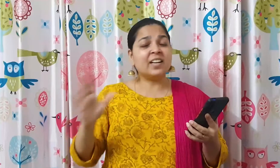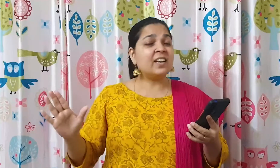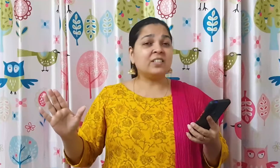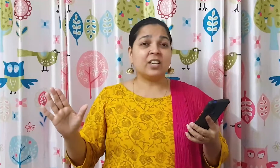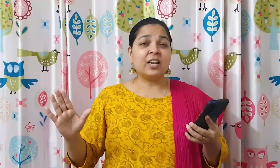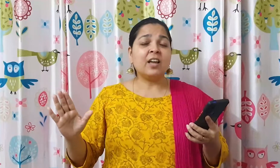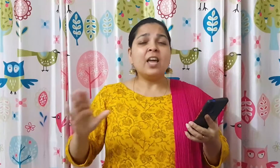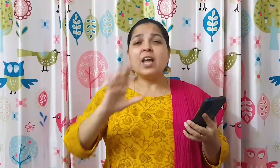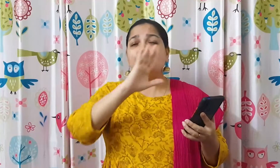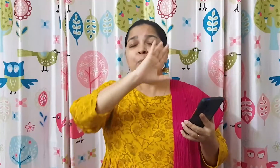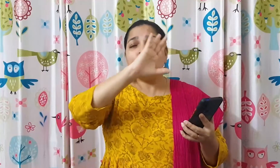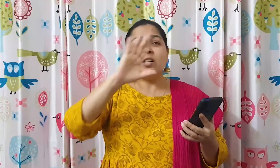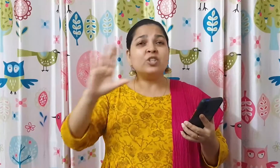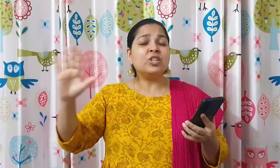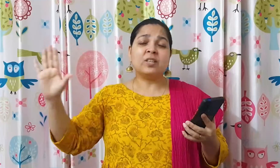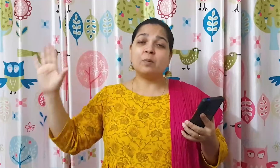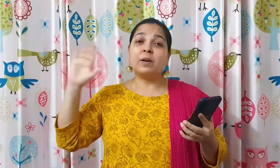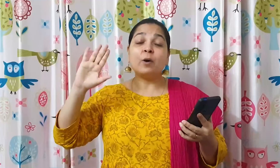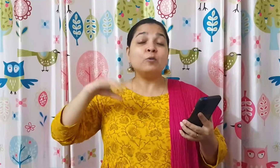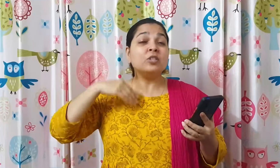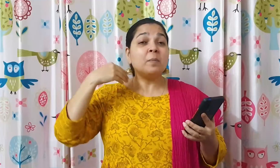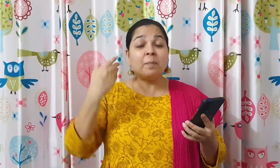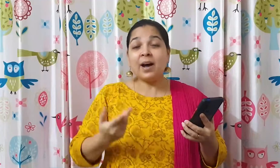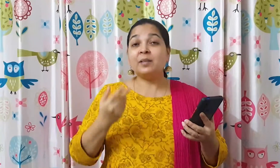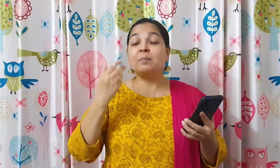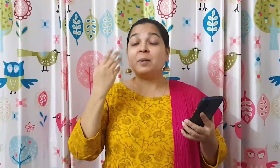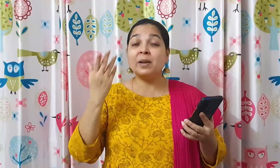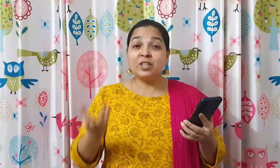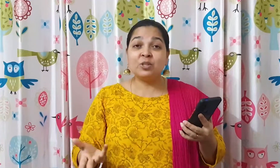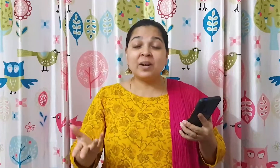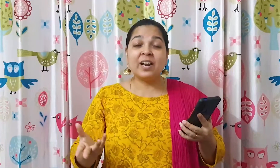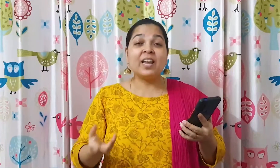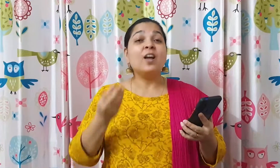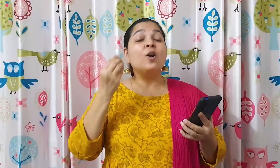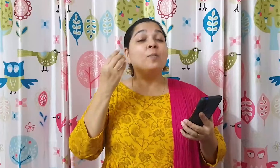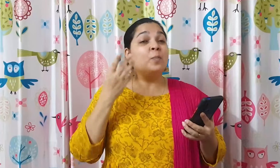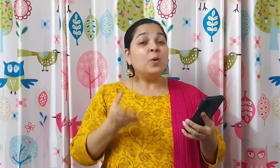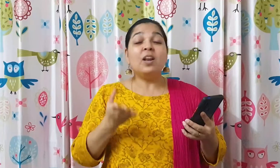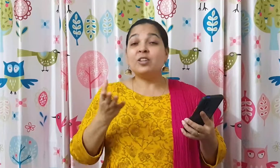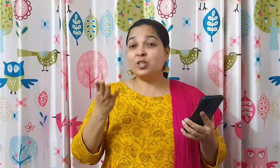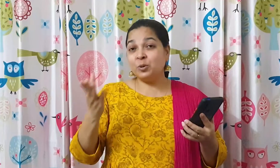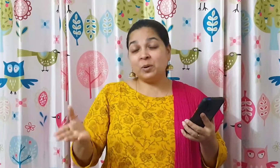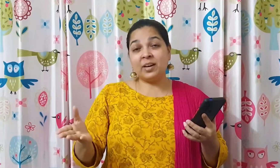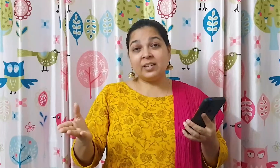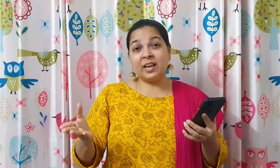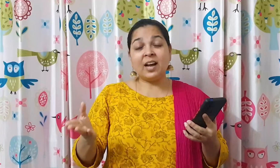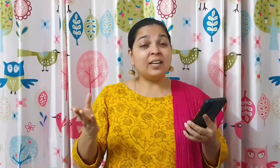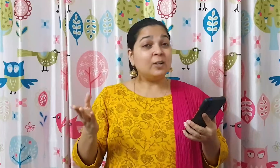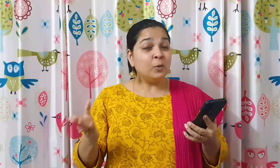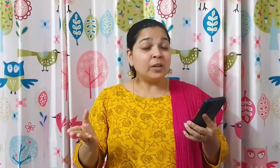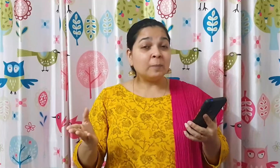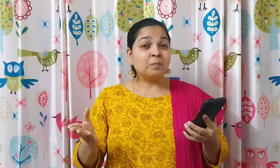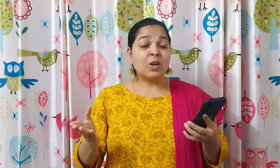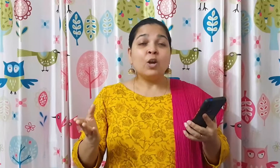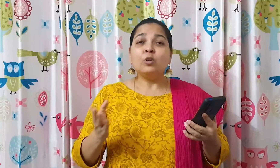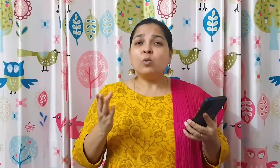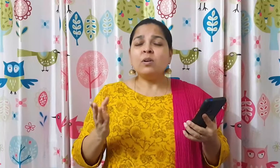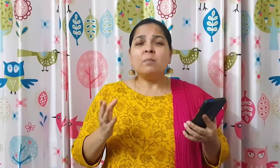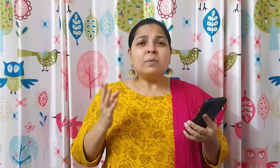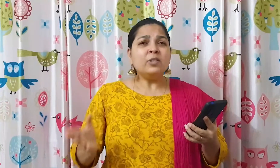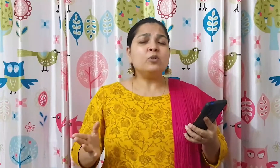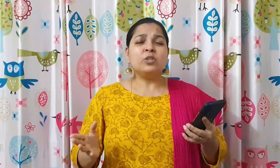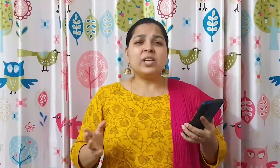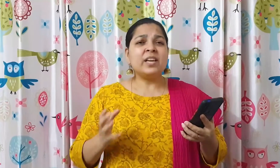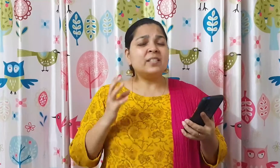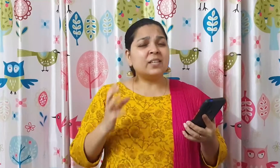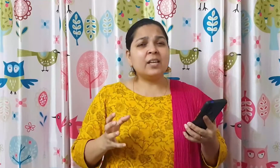আছিল, ইমানেই স্পষ্ট আছিলে যে তেওঁ ক'ত কি হ'ব, যেনেকৈ আকাশত চৰাই হ'ব,